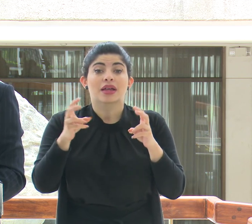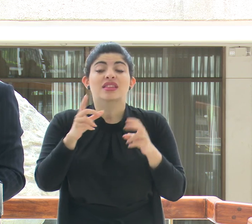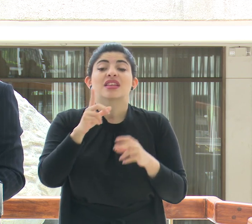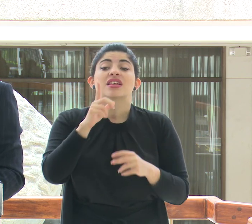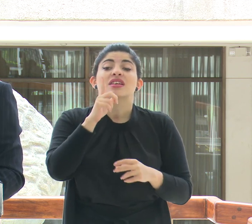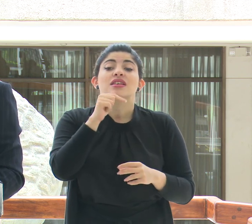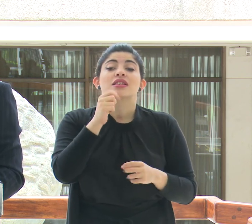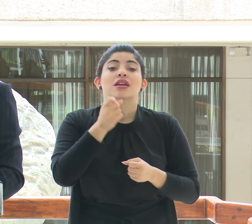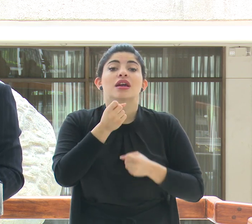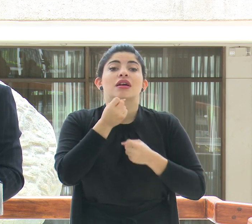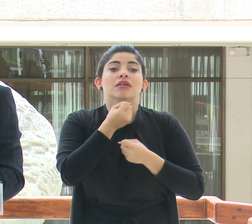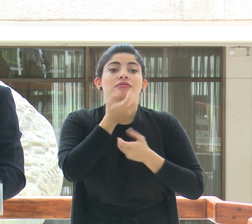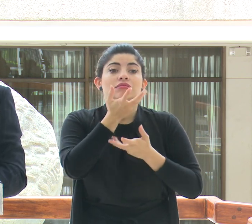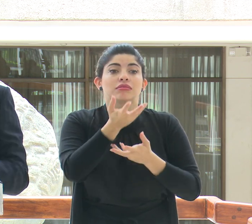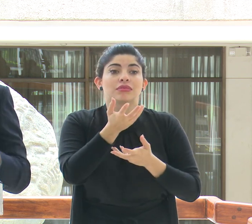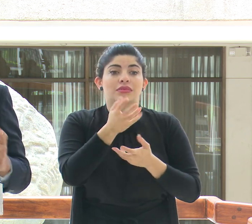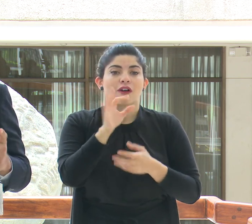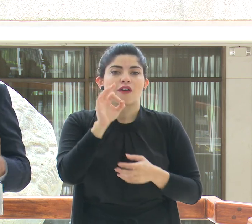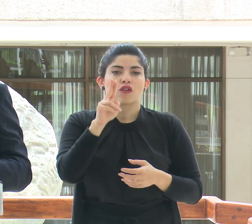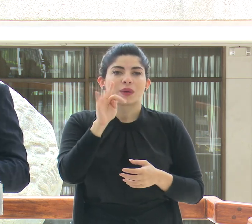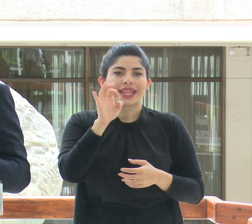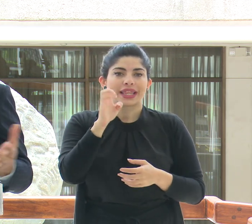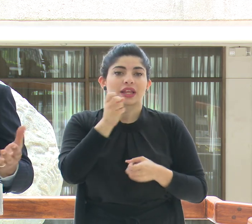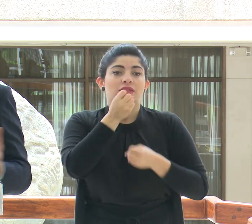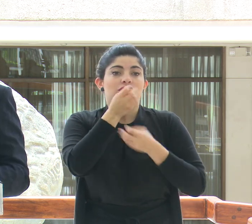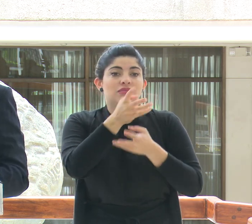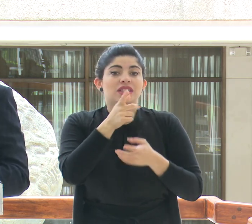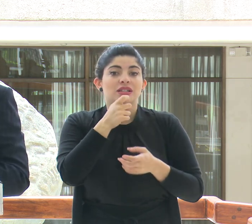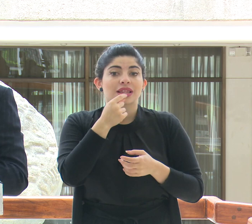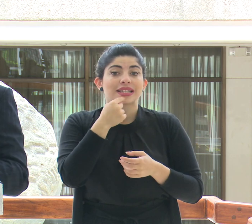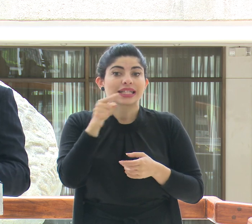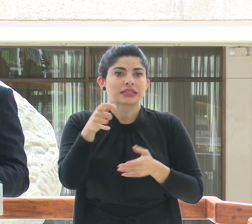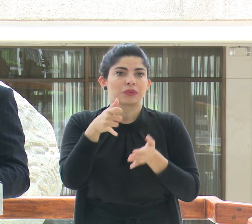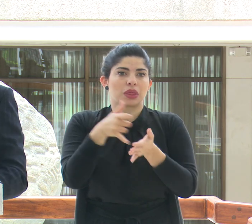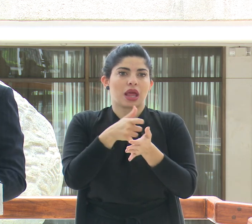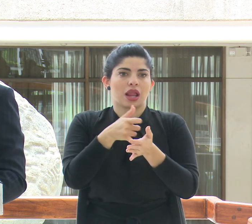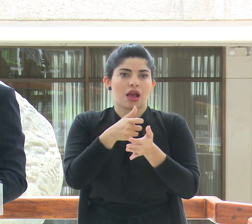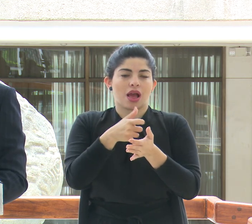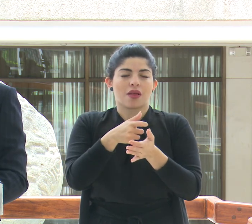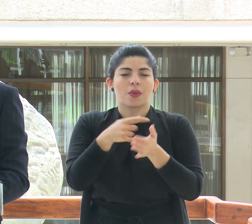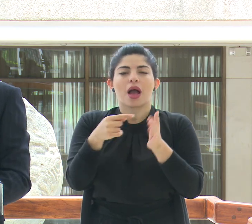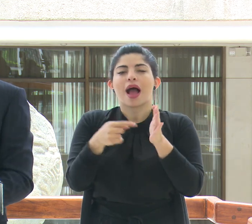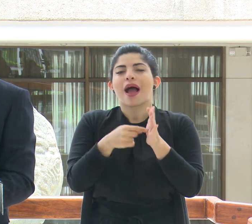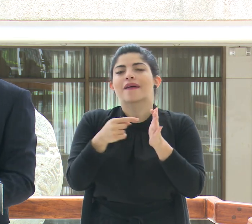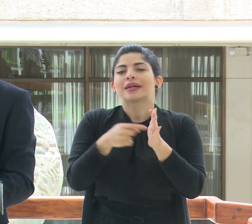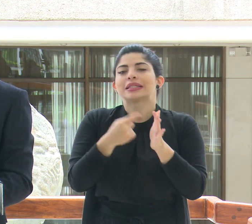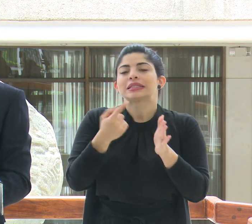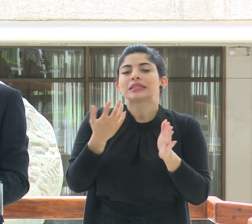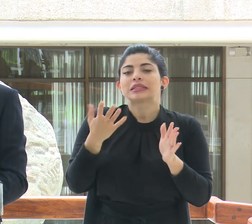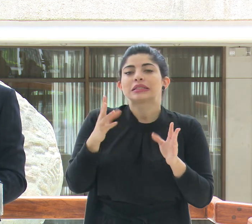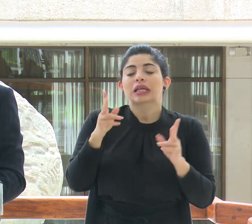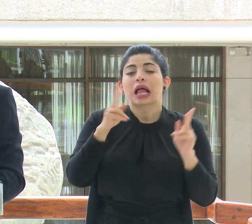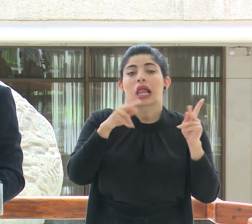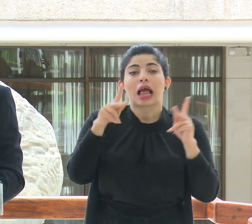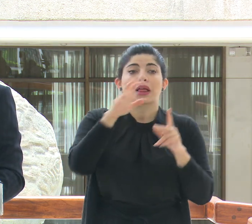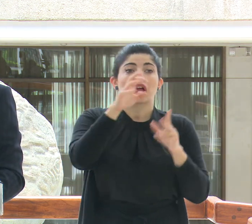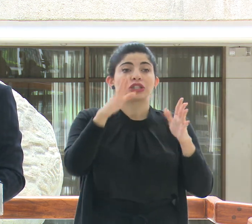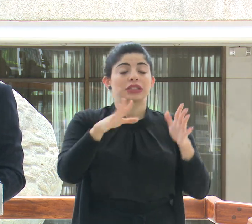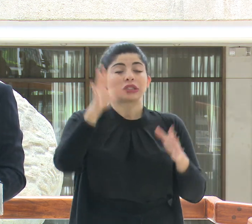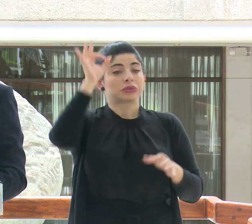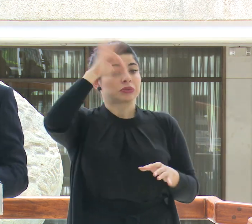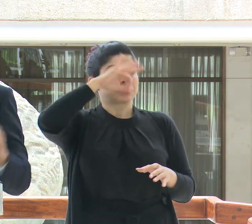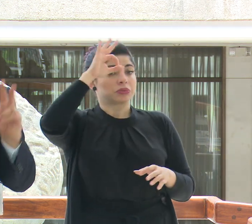es muy delicado. Por eso nosotros, en lo que a veces pasa muy ligero en los ojos del